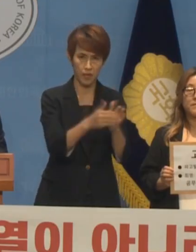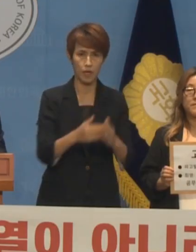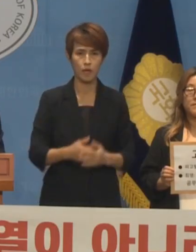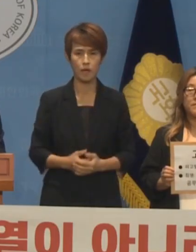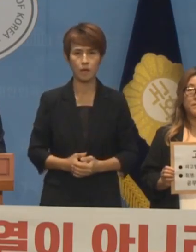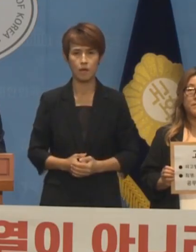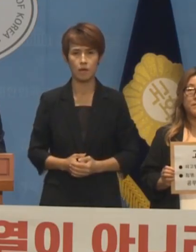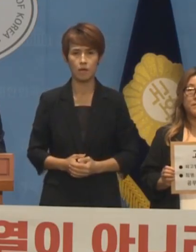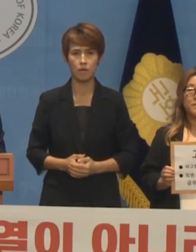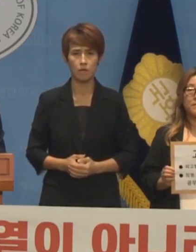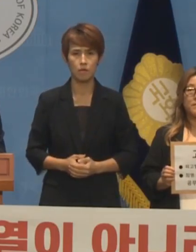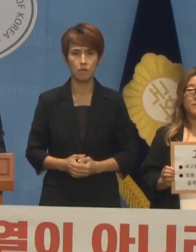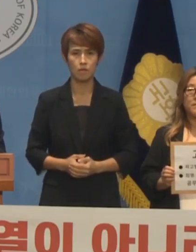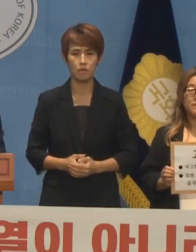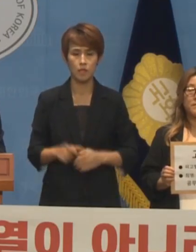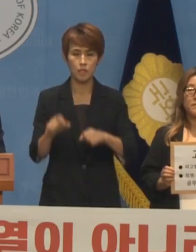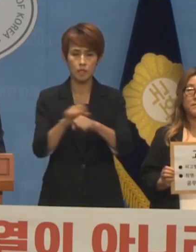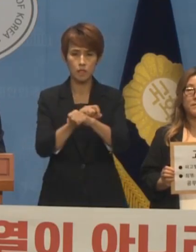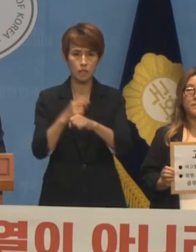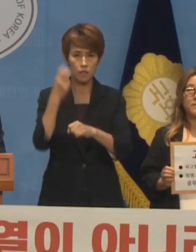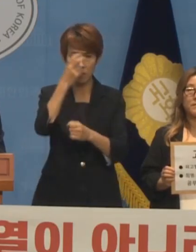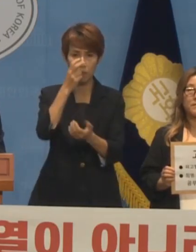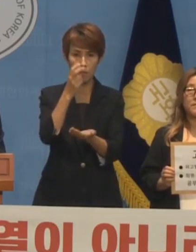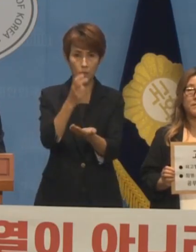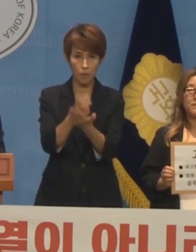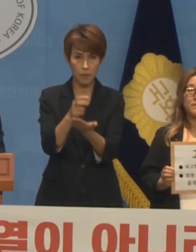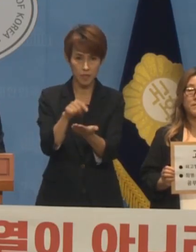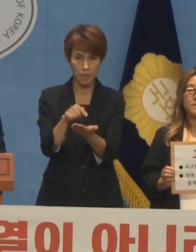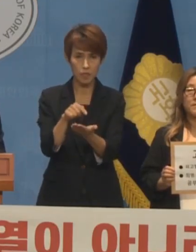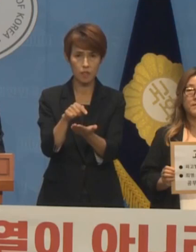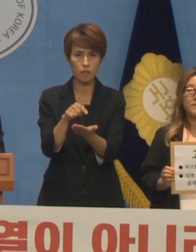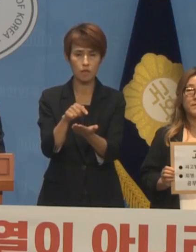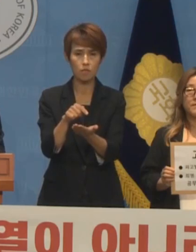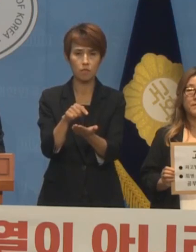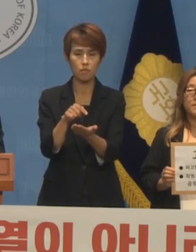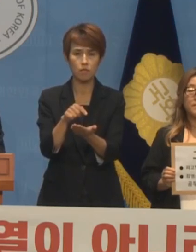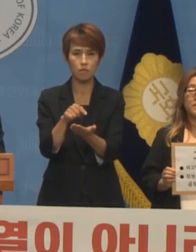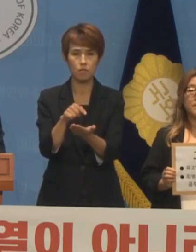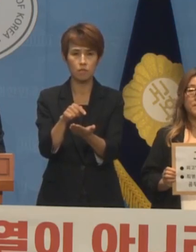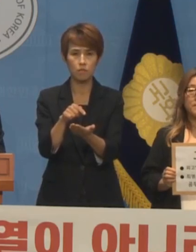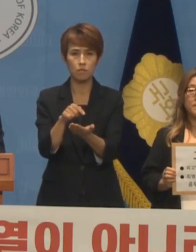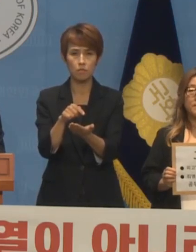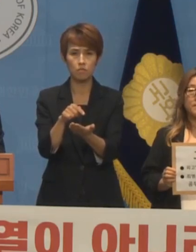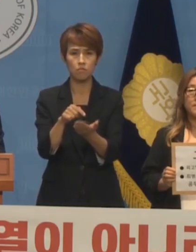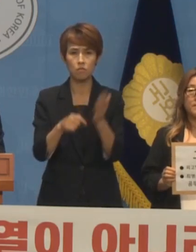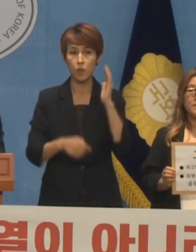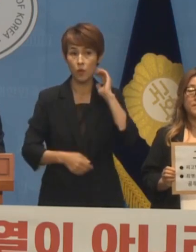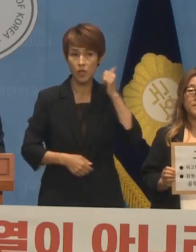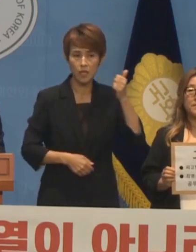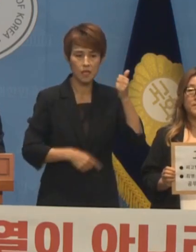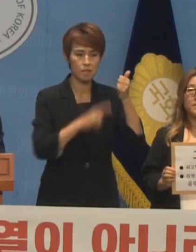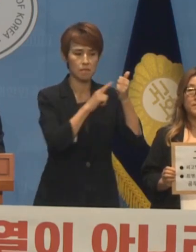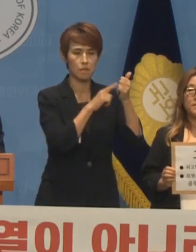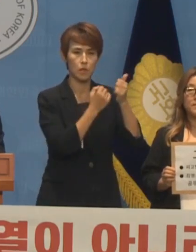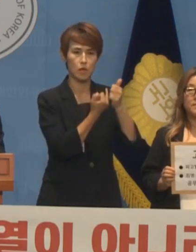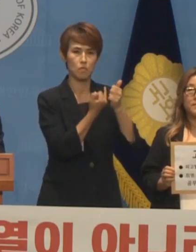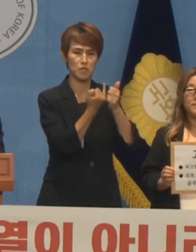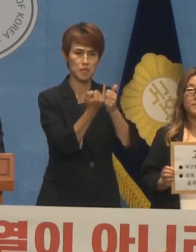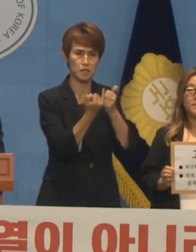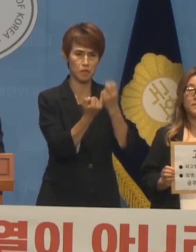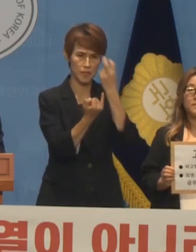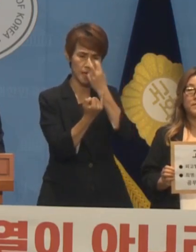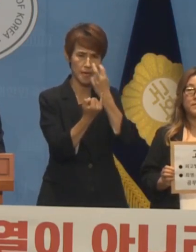그리고 특검법이 김건희 특검법을 대통령이 자신의 부인에 대한 수사를